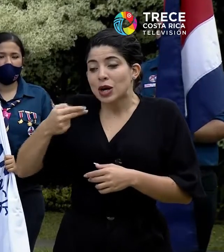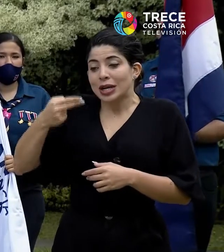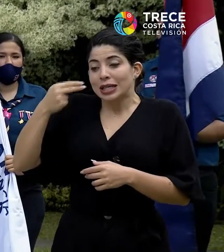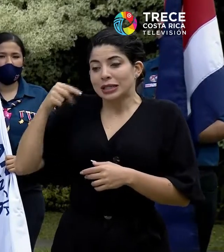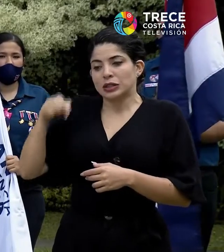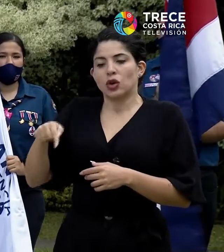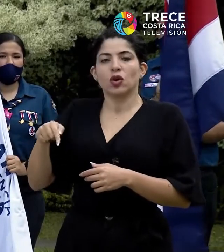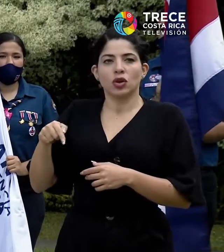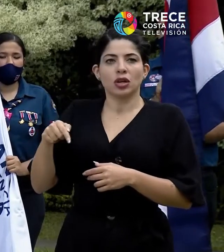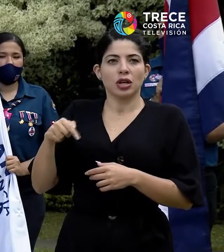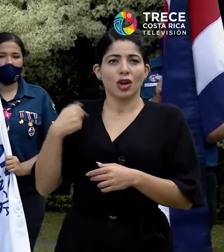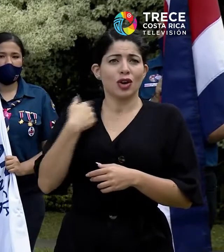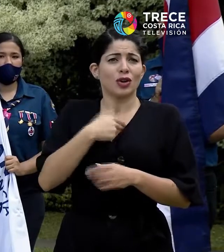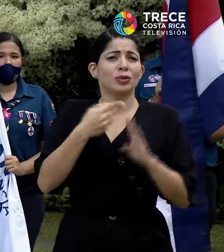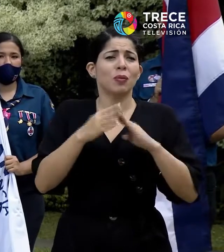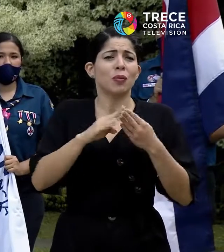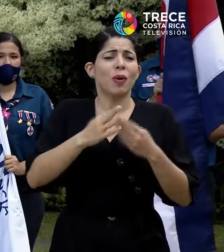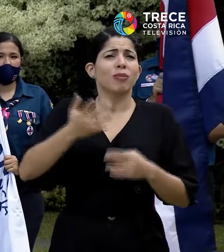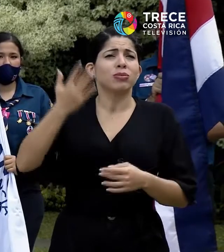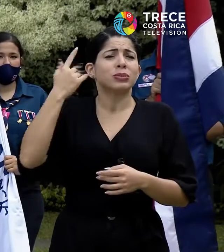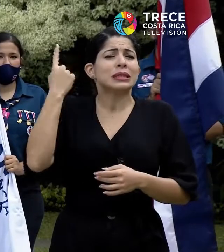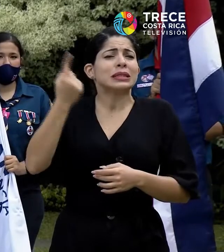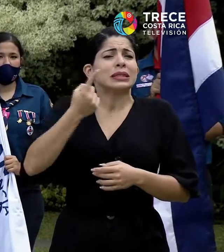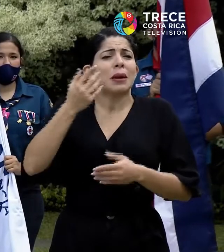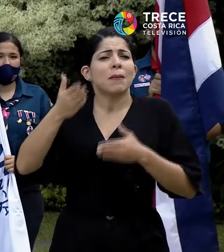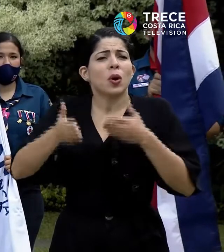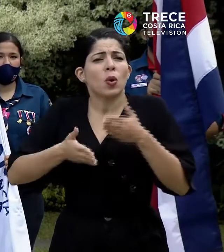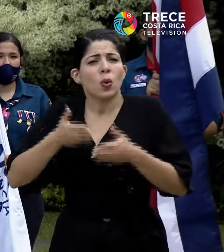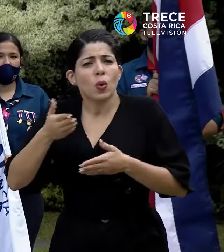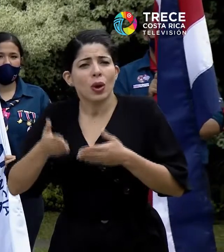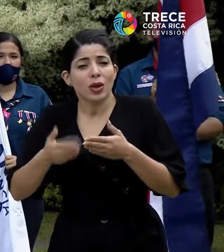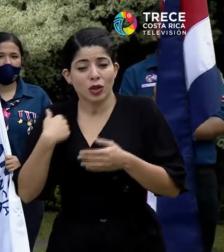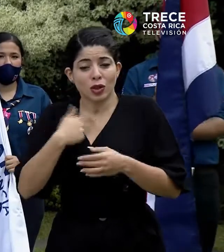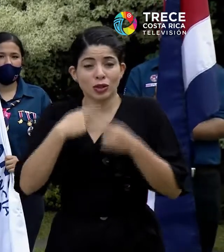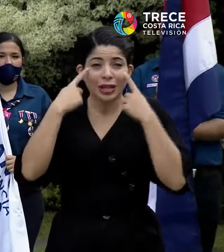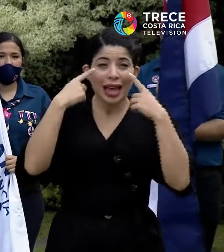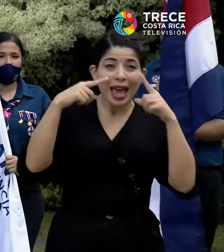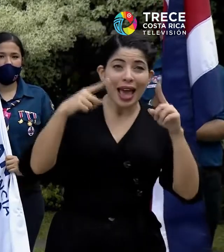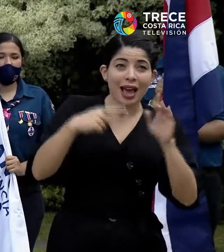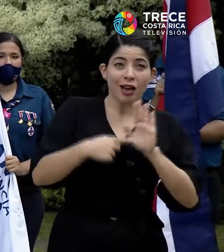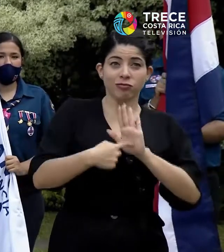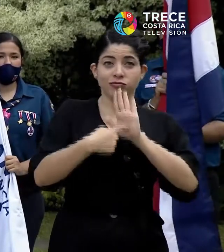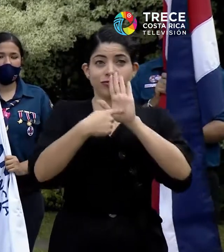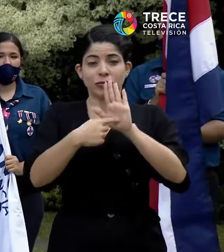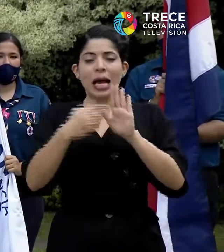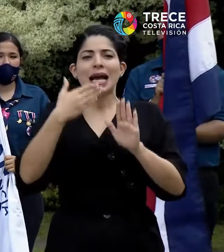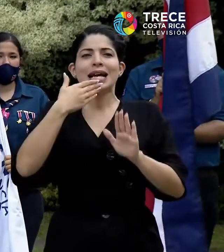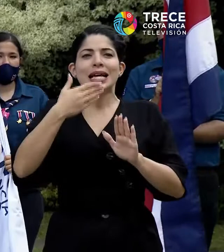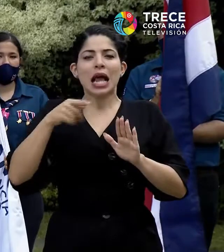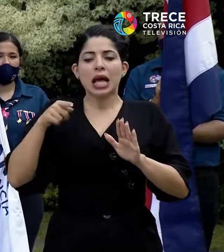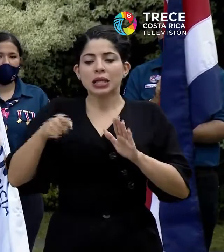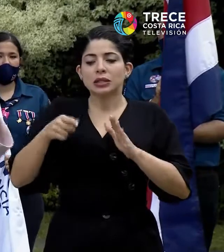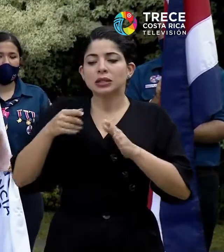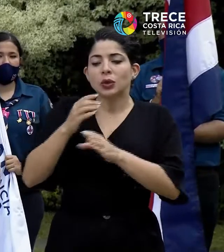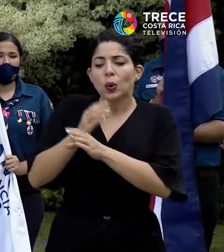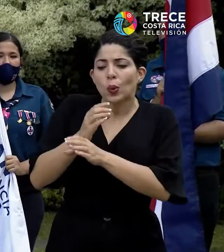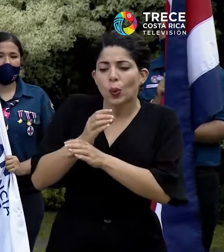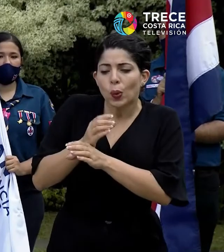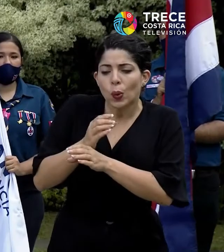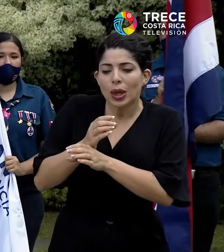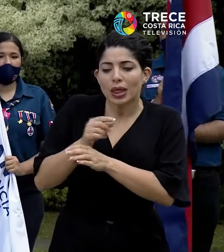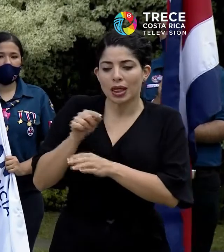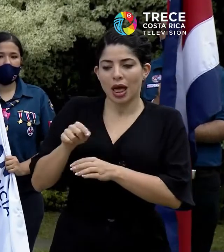cuido. En eso radican nuestros éxitos y posicionamiento. Es el cuido el que nos da la estatura que tenemos